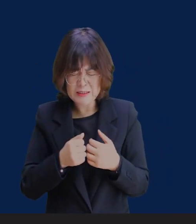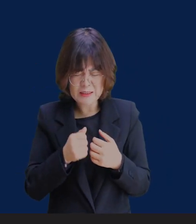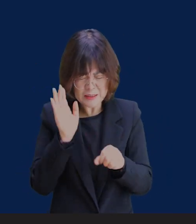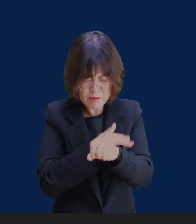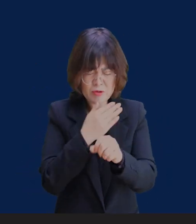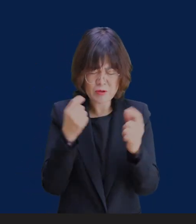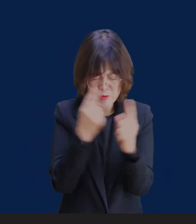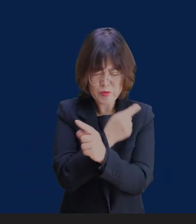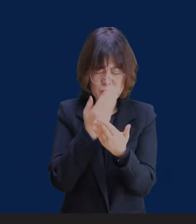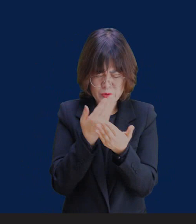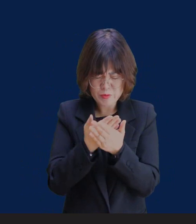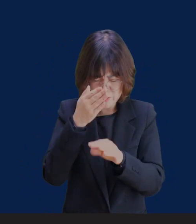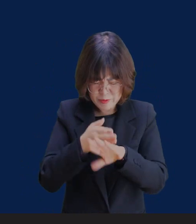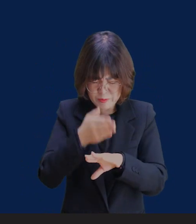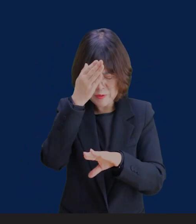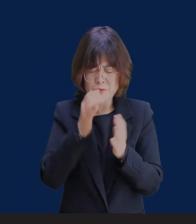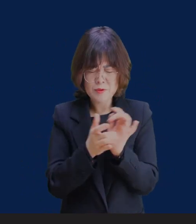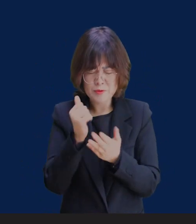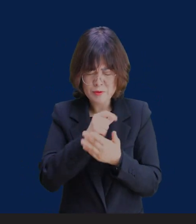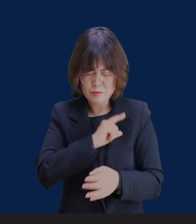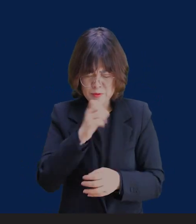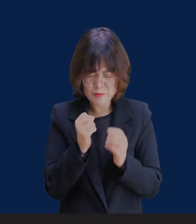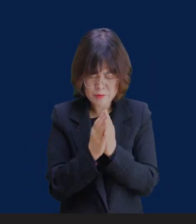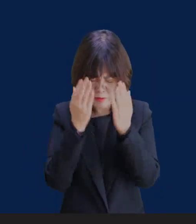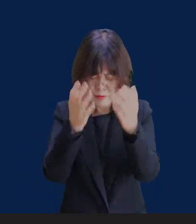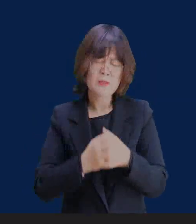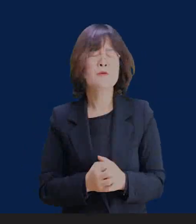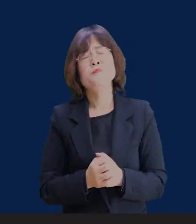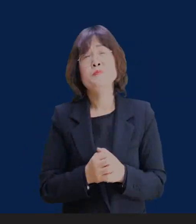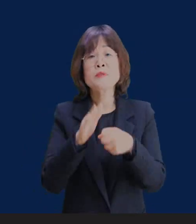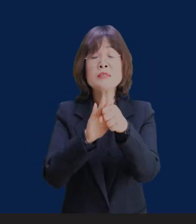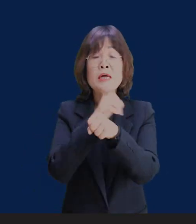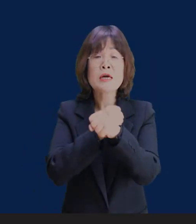죄를 넘은 하나님의 성전이 될 수 있도록. 하나님, 사랑하는 성도 여러분,